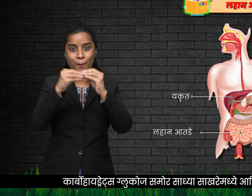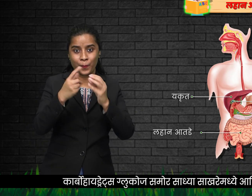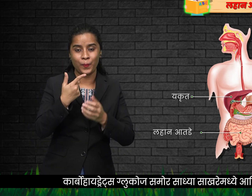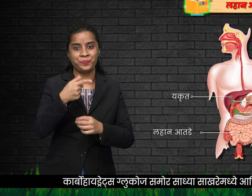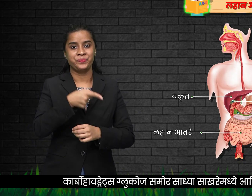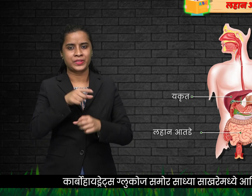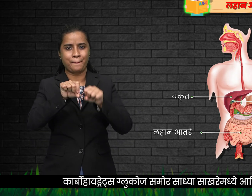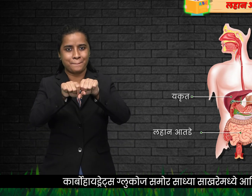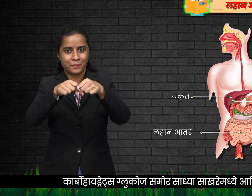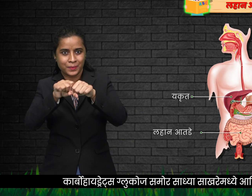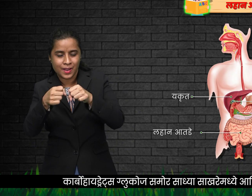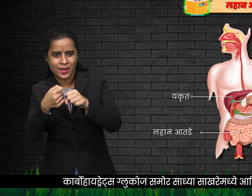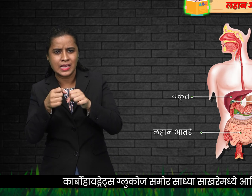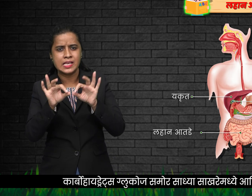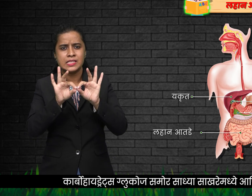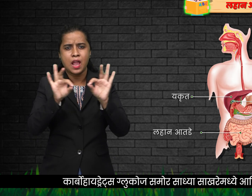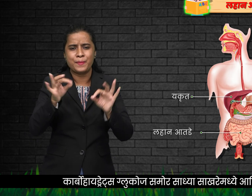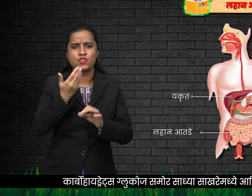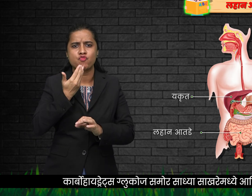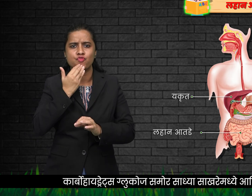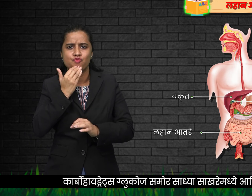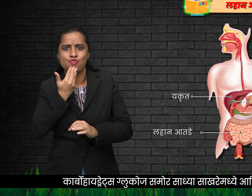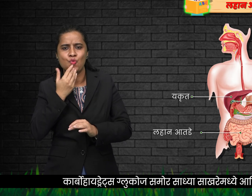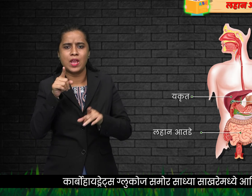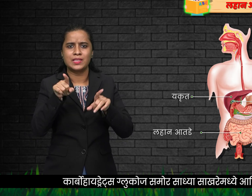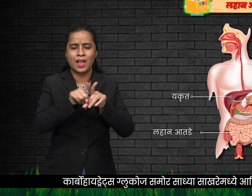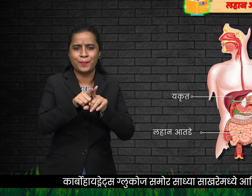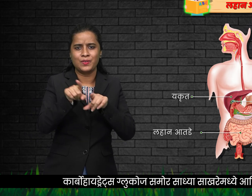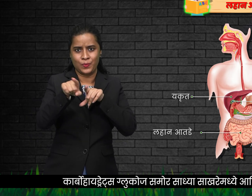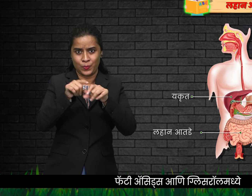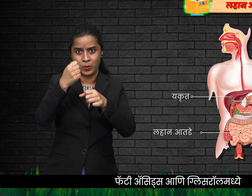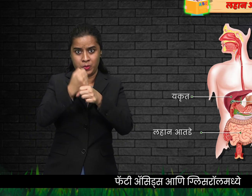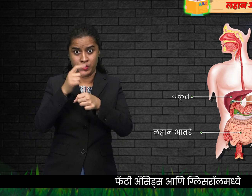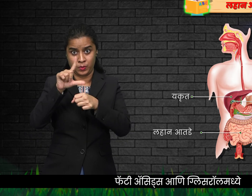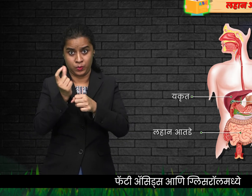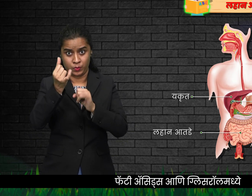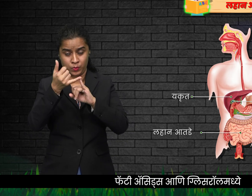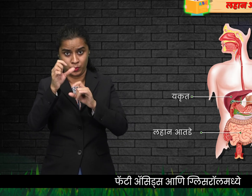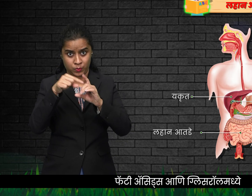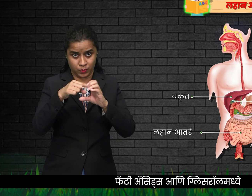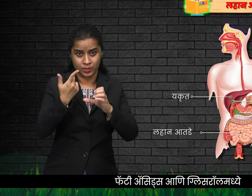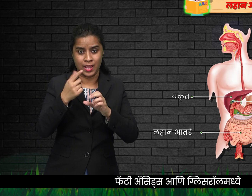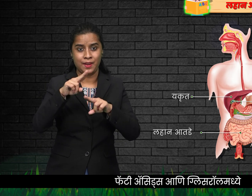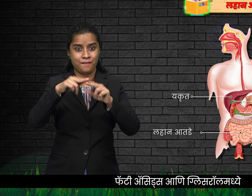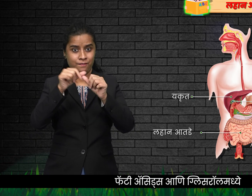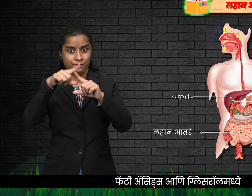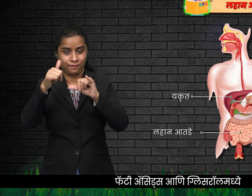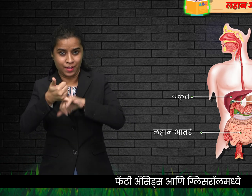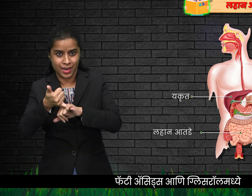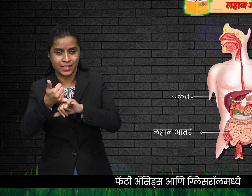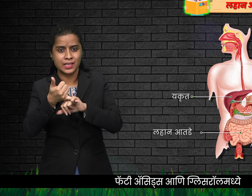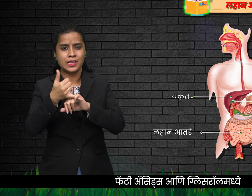कार्बोहायड्रेट्सच्या ग्लुकोज समोर साध्या साखरेमध्ये आणि अनेकांचे फॅटी ॲसिड्स